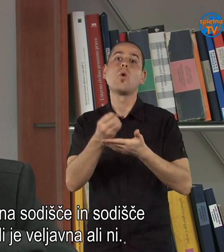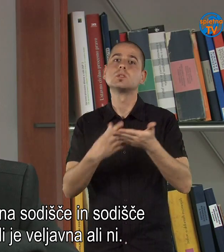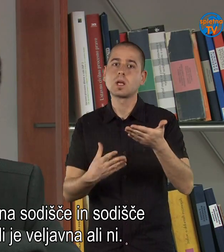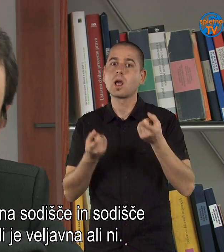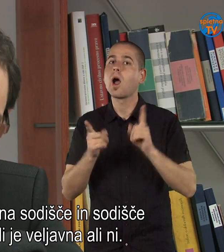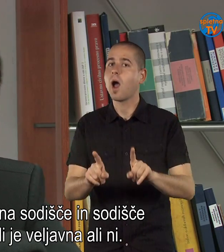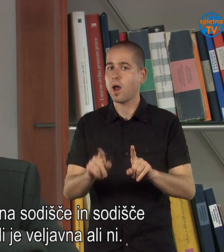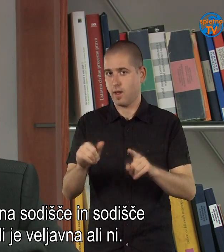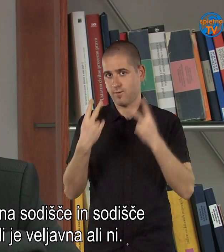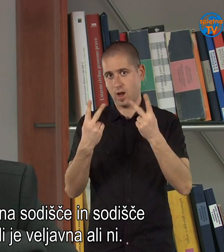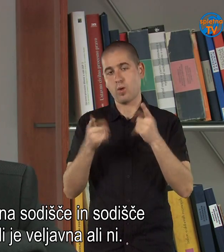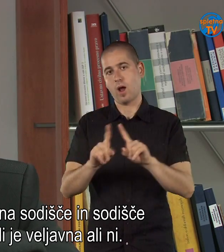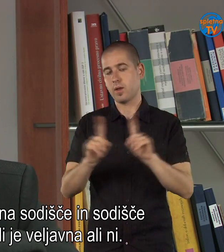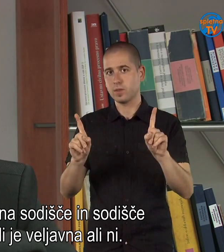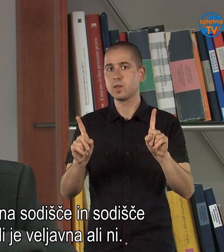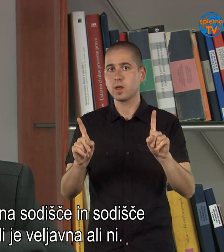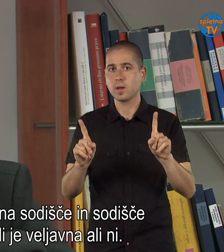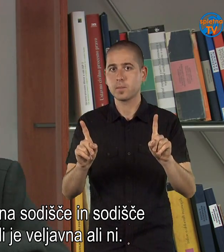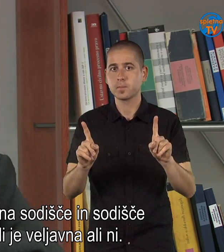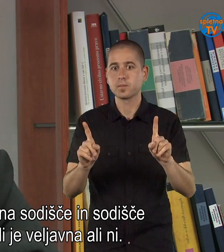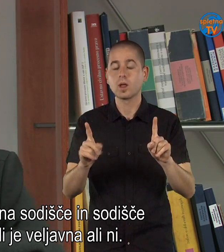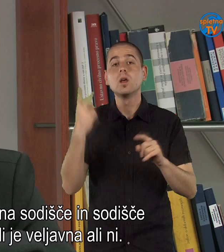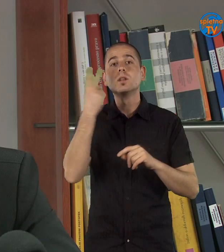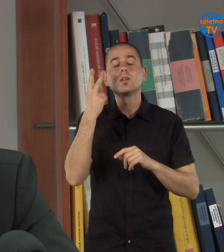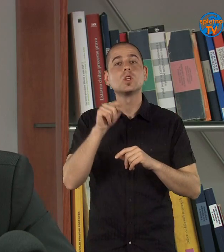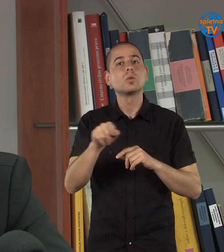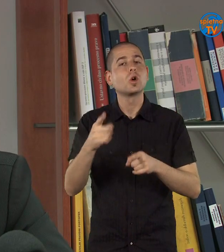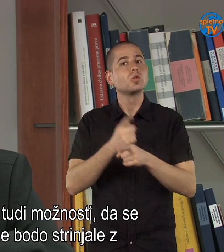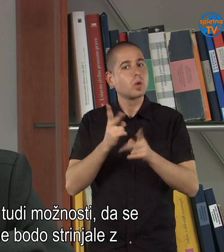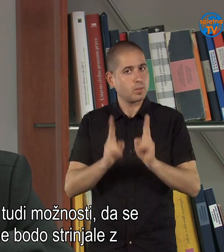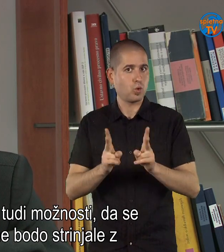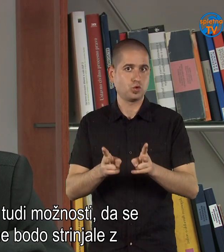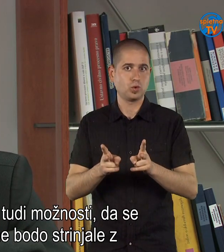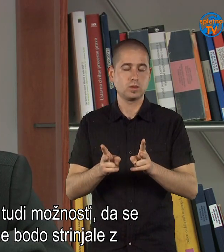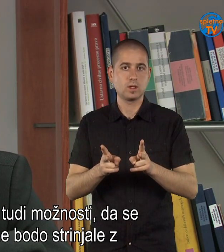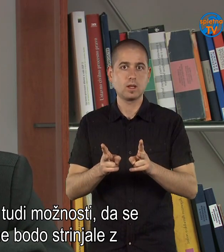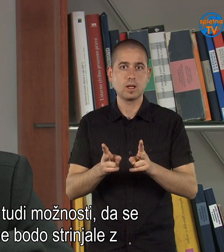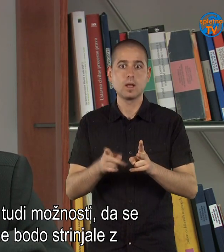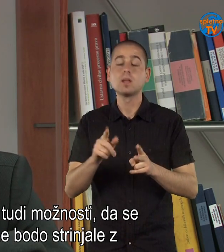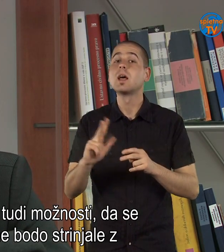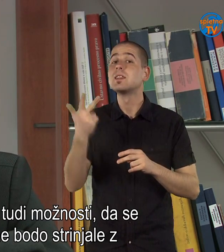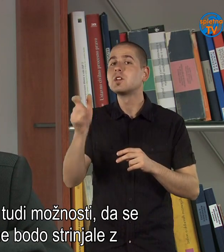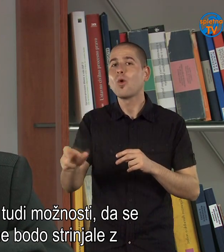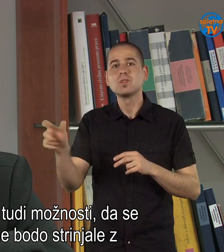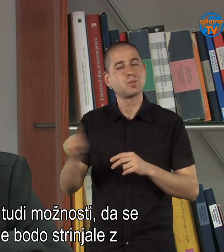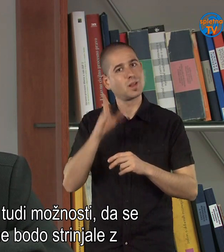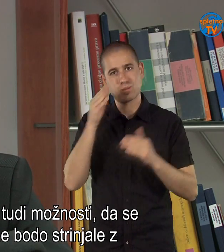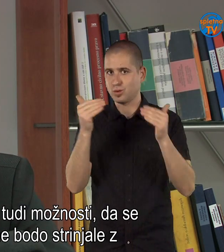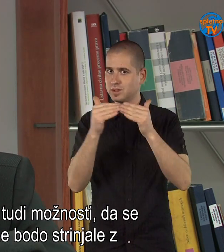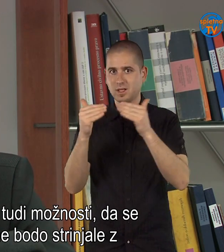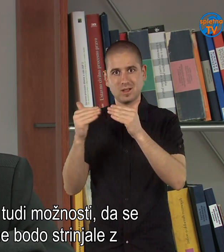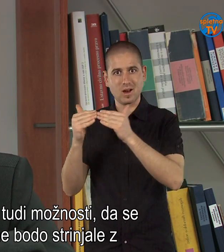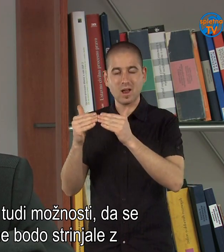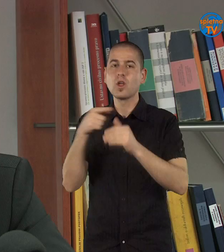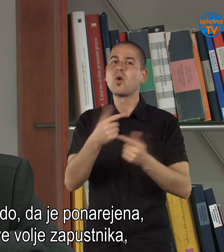sodišče potem oceni, ali je veljavna ali ni. Seveda so pa tukaj tudi možnosti, da se tretje osebe ne